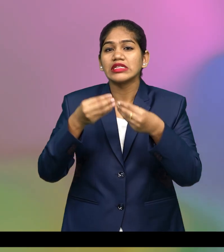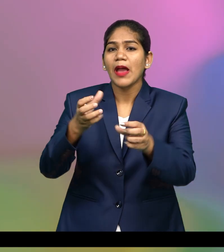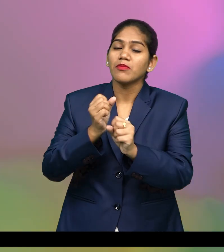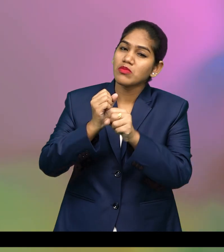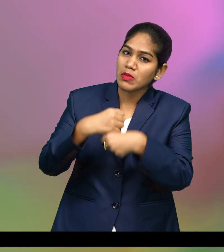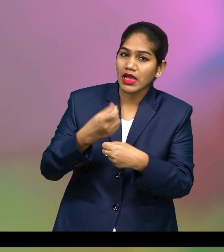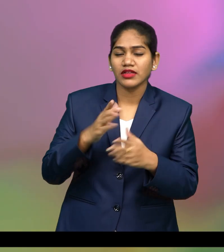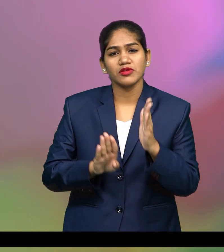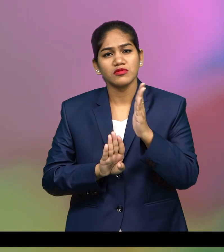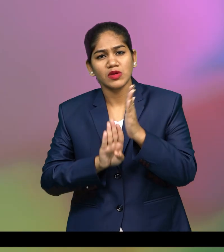మెరుగైన